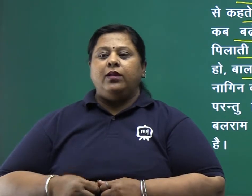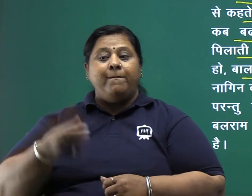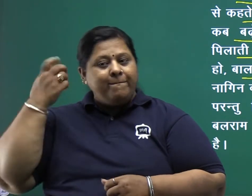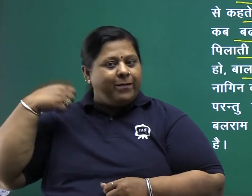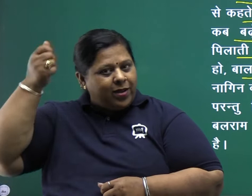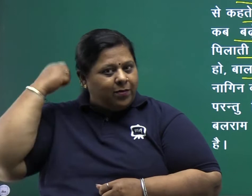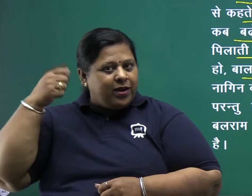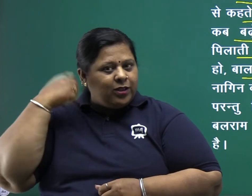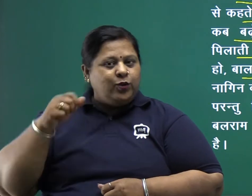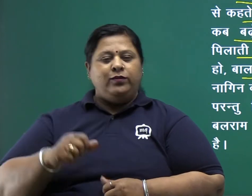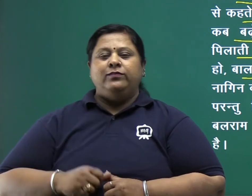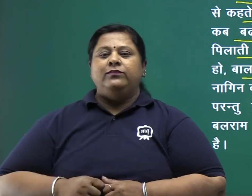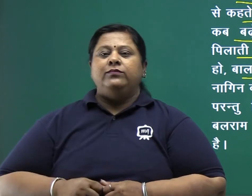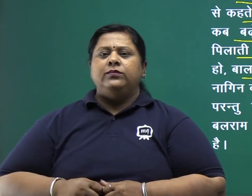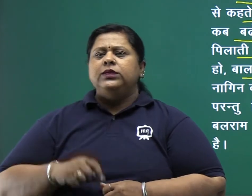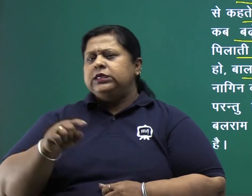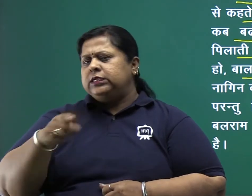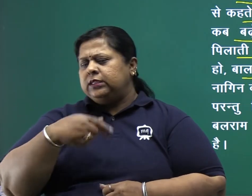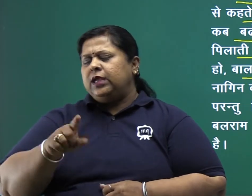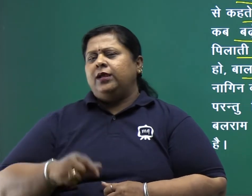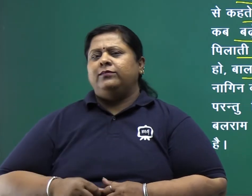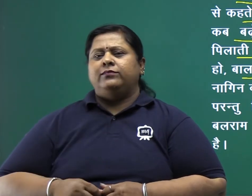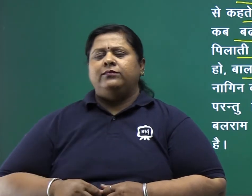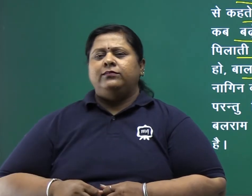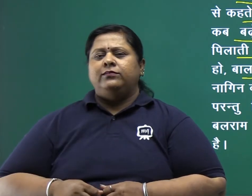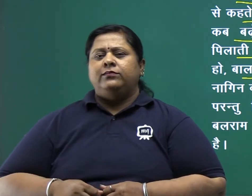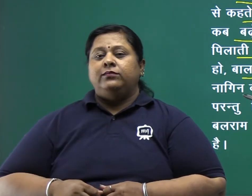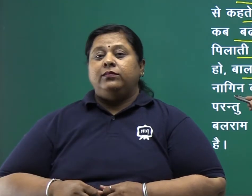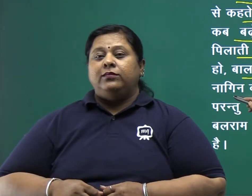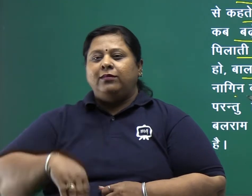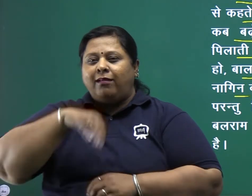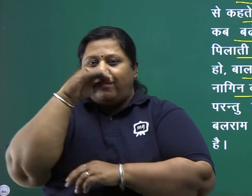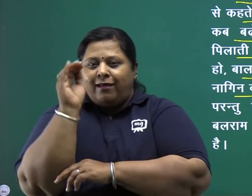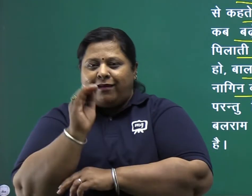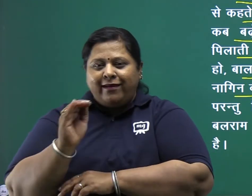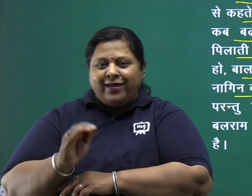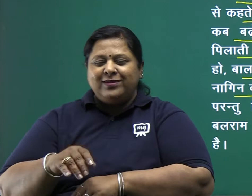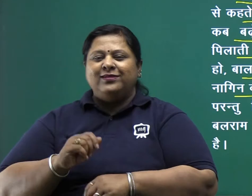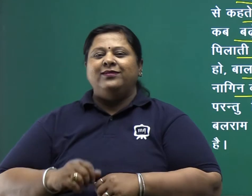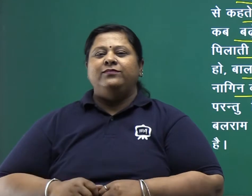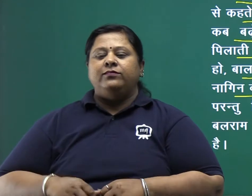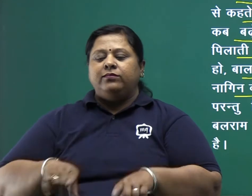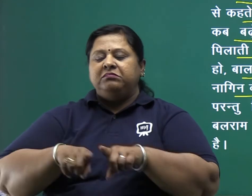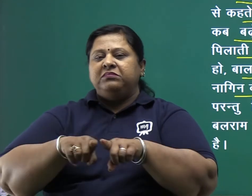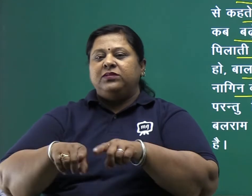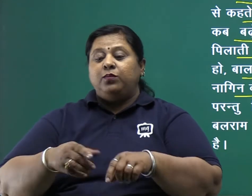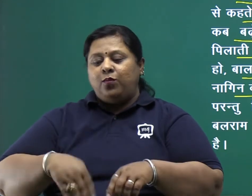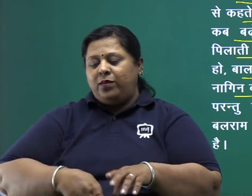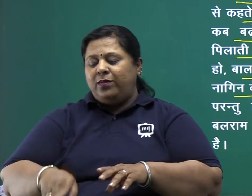बाल बनाती हो, जिससे यह नागिन के जैसे भूमि पर